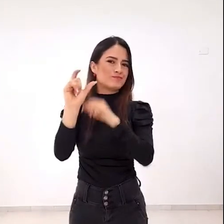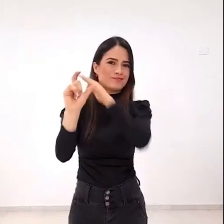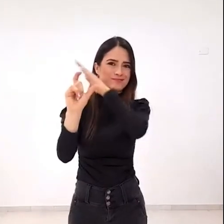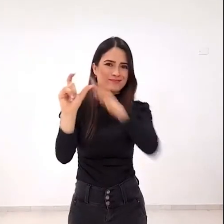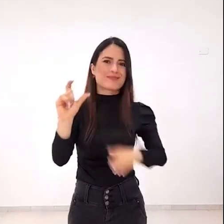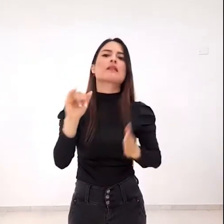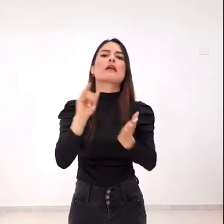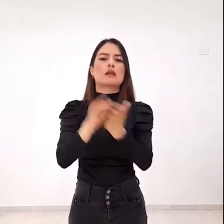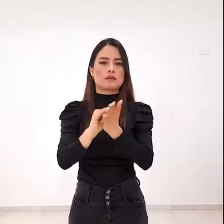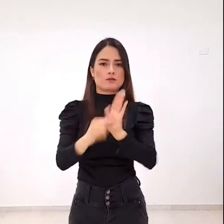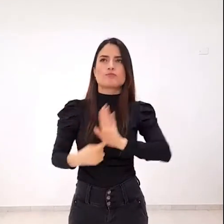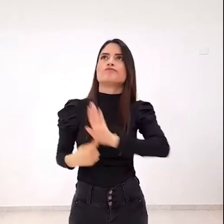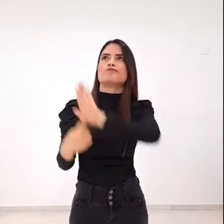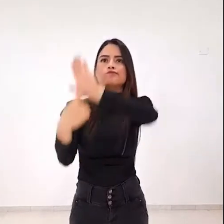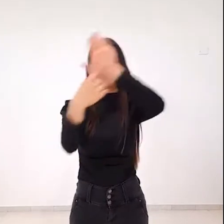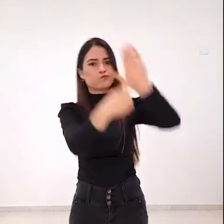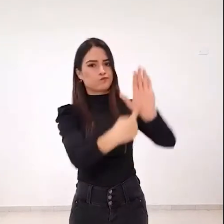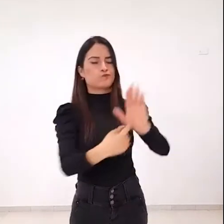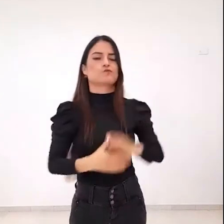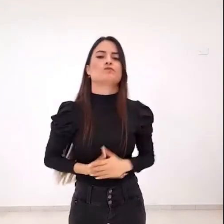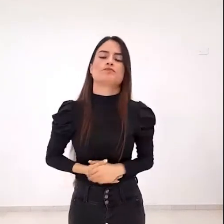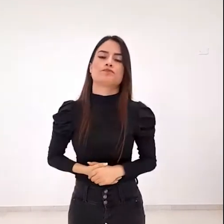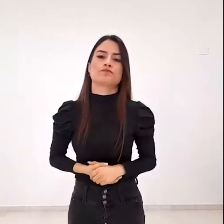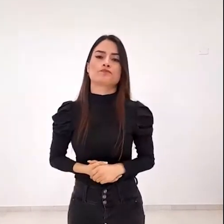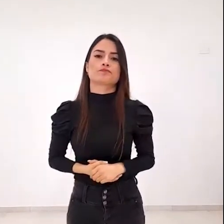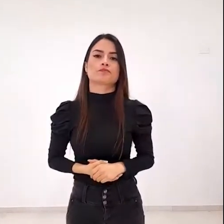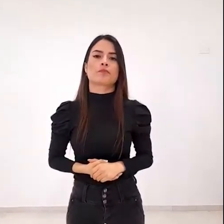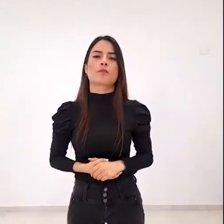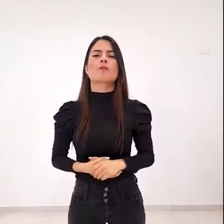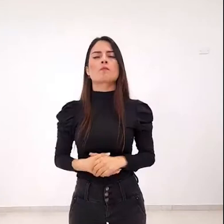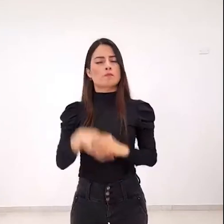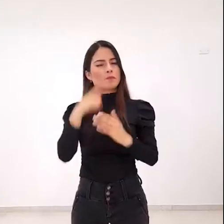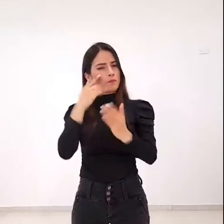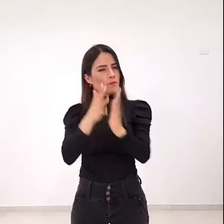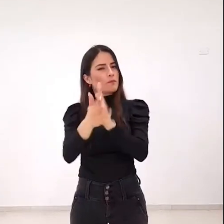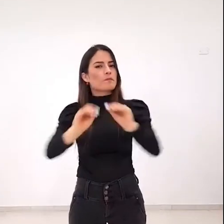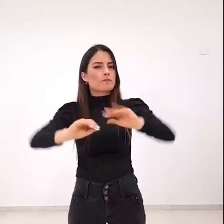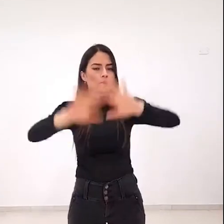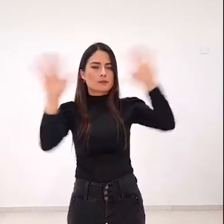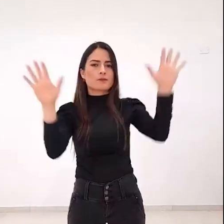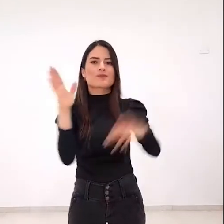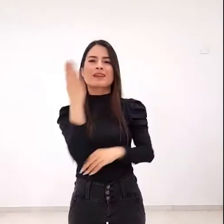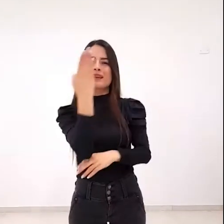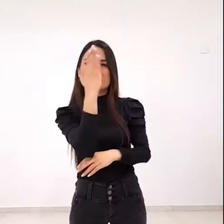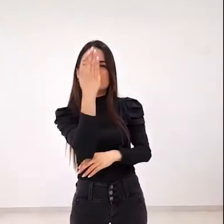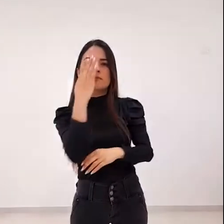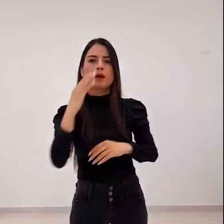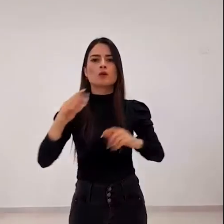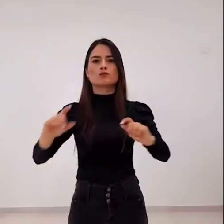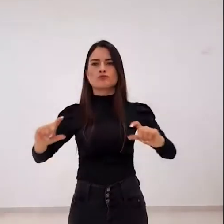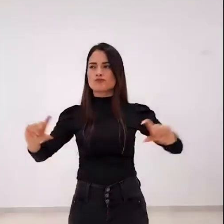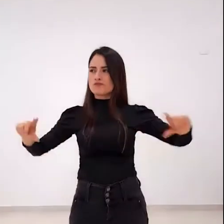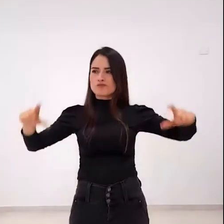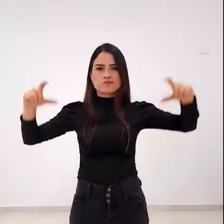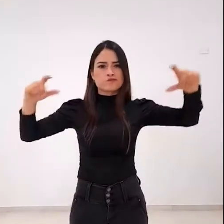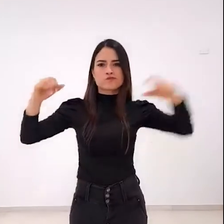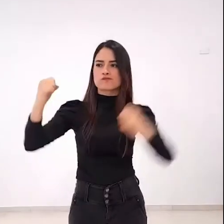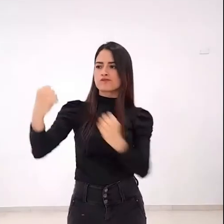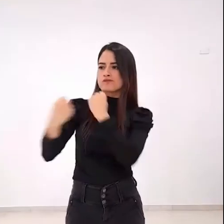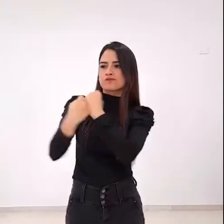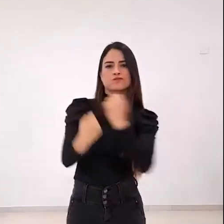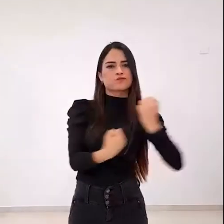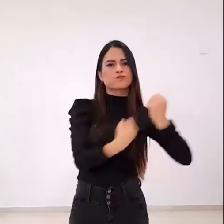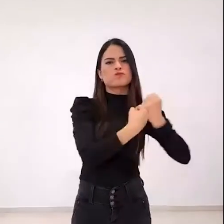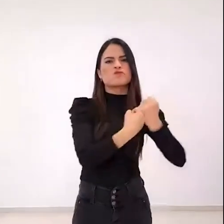un poco para aclararlo qué son los esteros auxiliares con space ayudan a